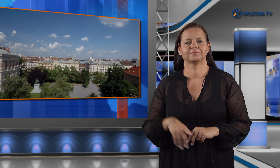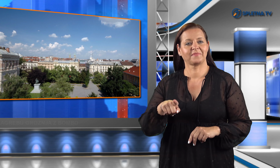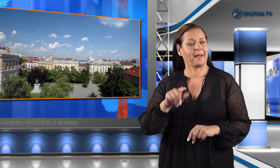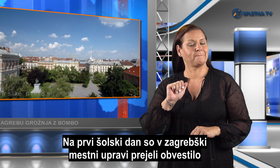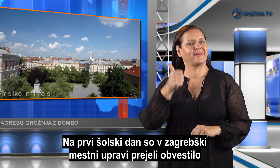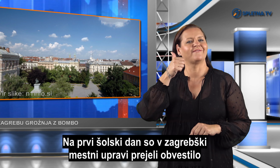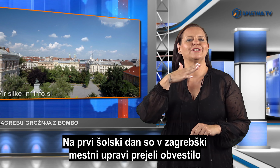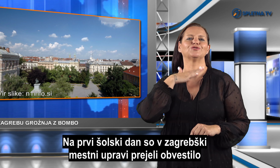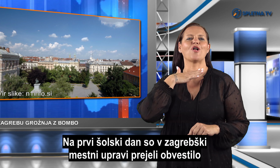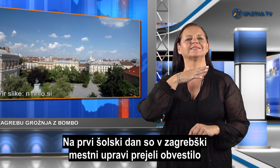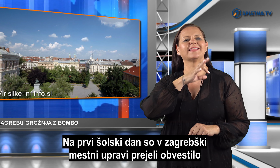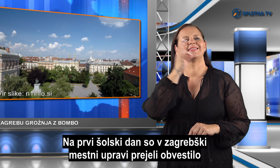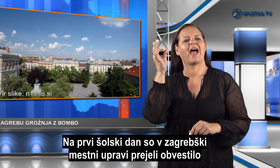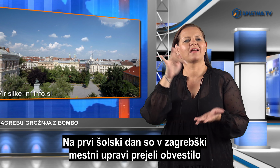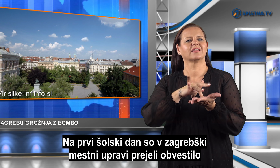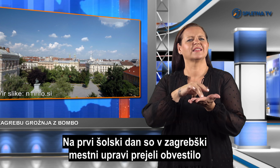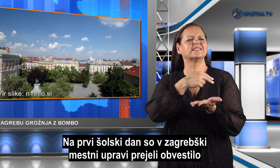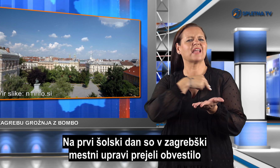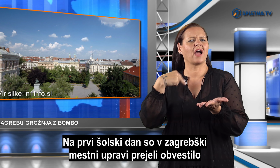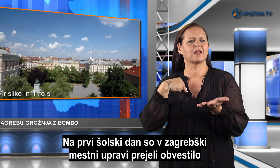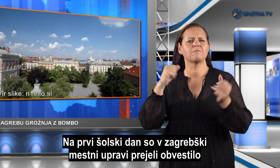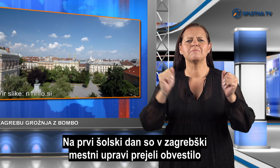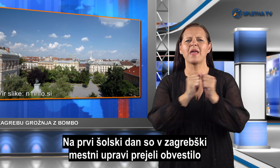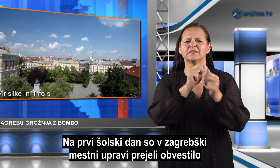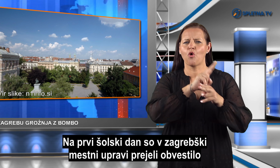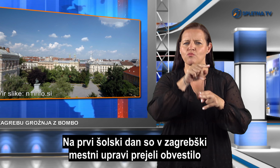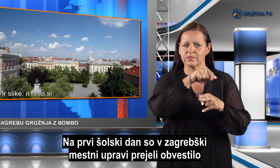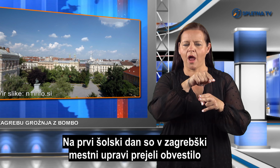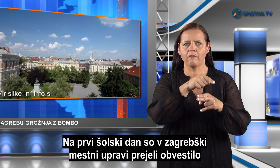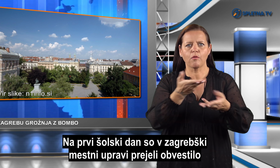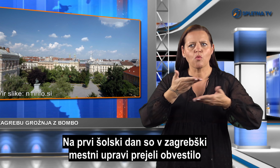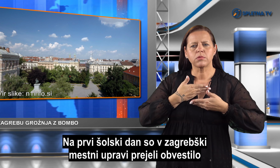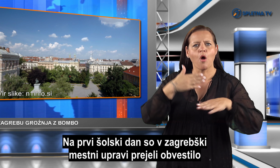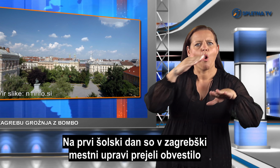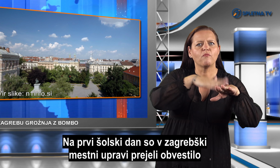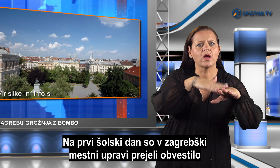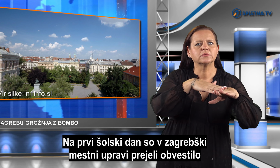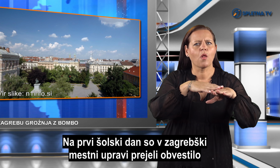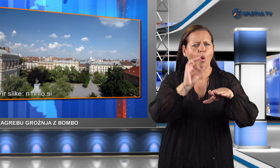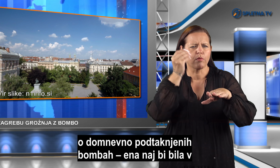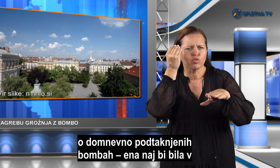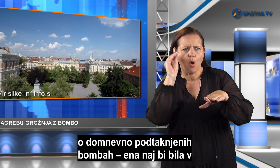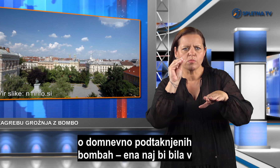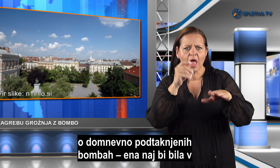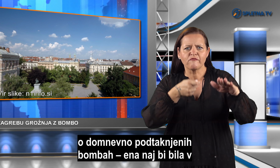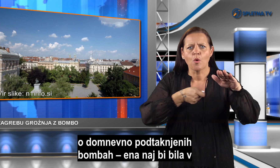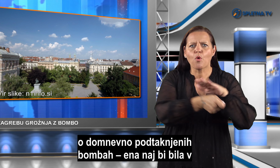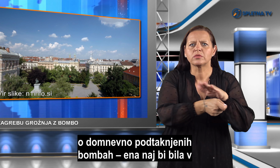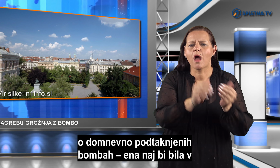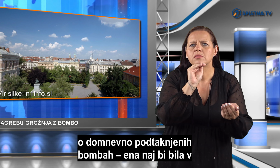Na prvi šolski dan so v zagrebški mestni upravi prejeli obvestilo o domnevno podtaknjenih bombah.